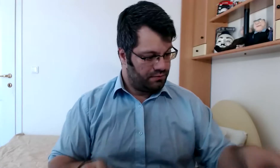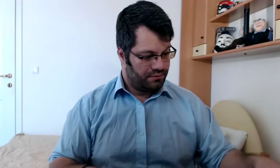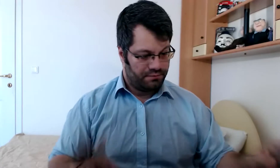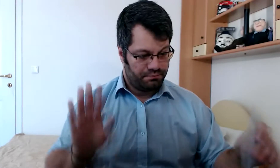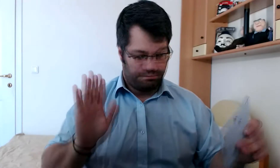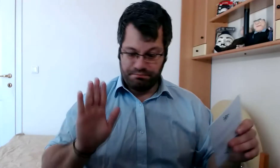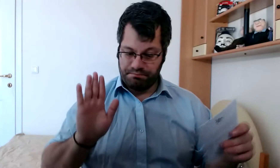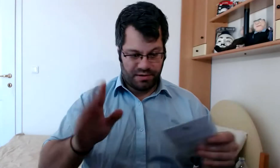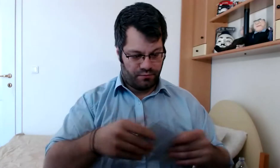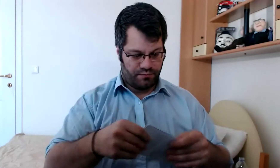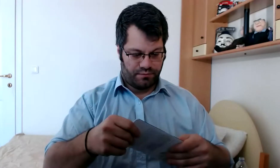Μισό.